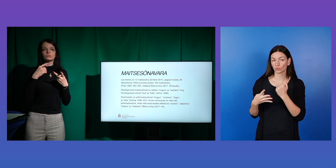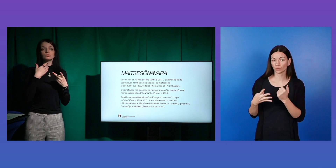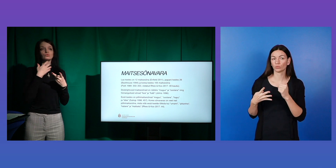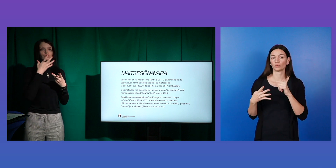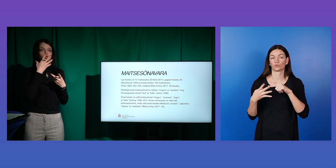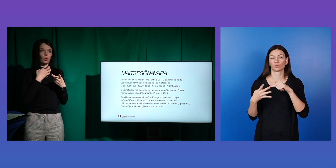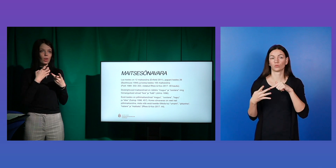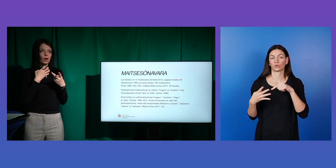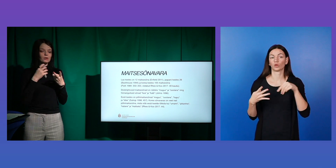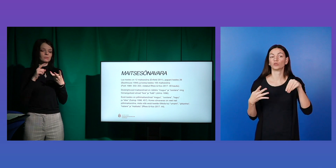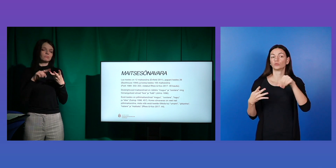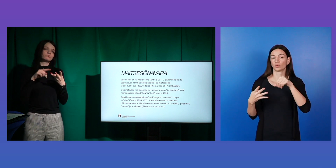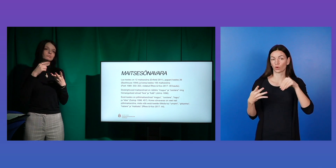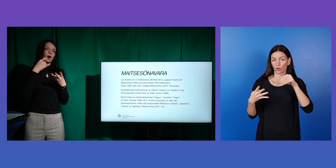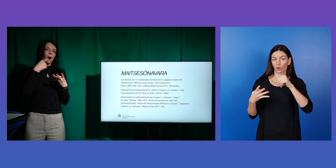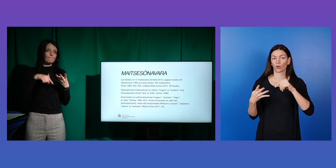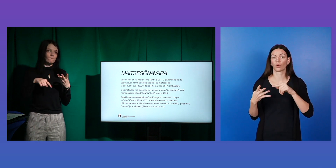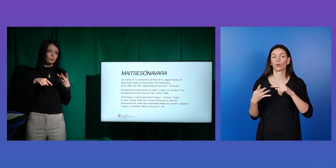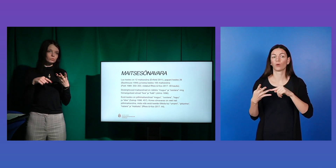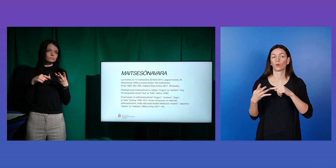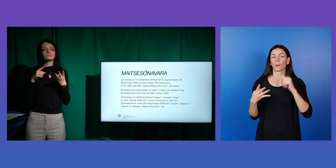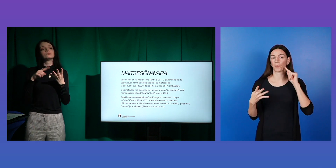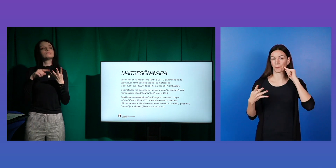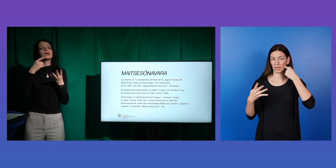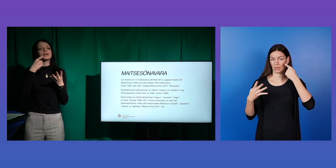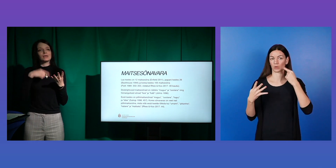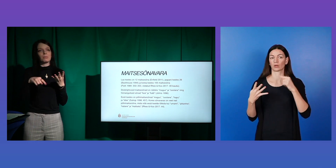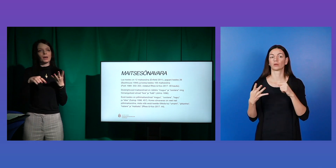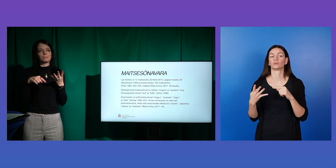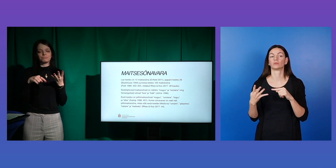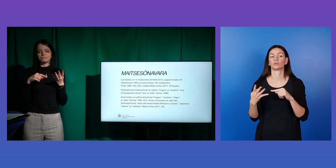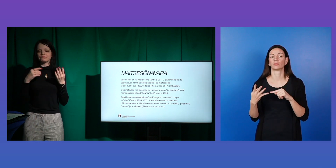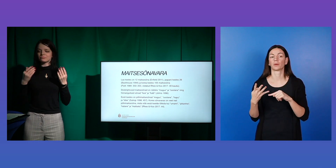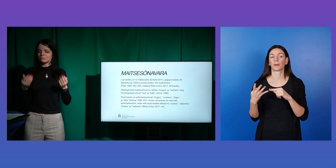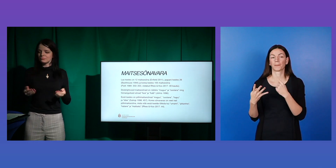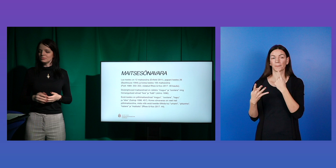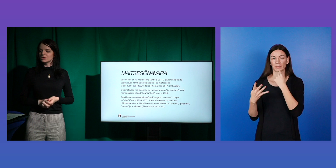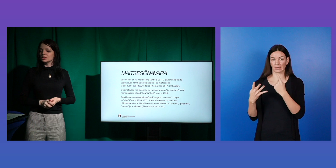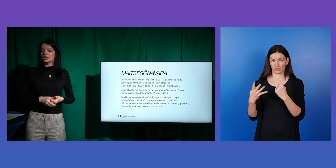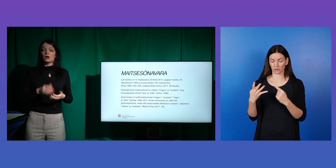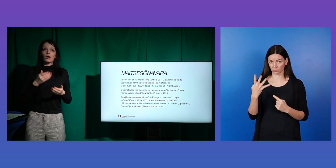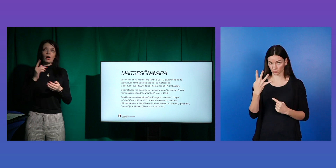Magus, soolane, happu ja kibe.